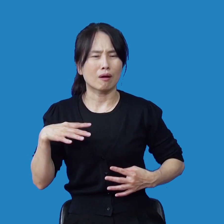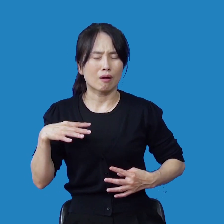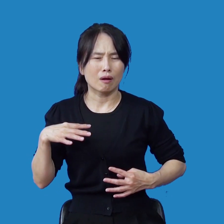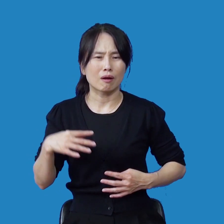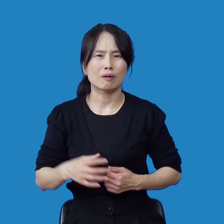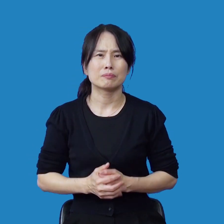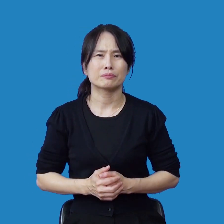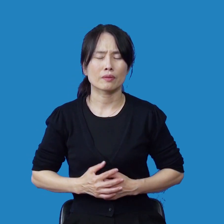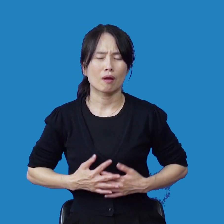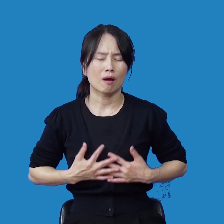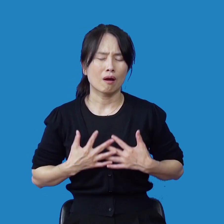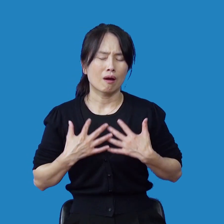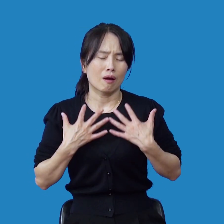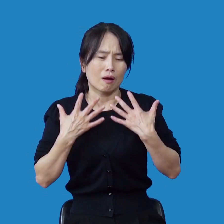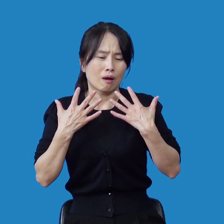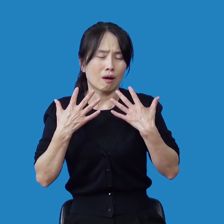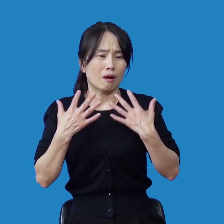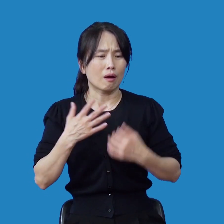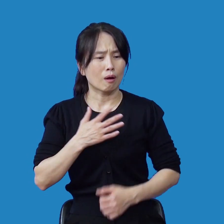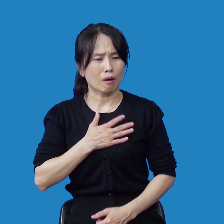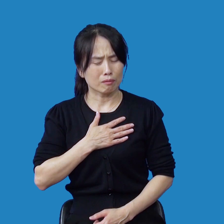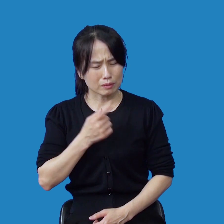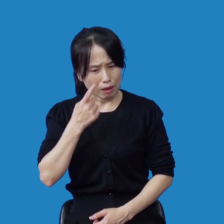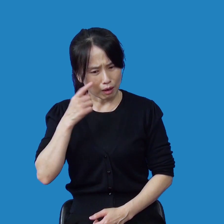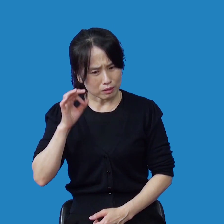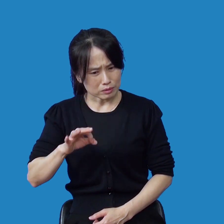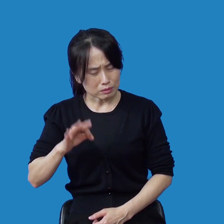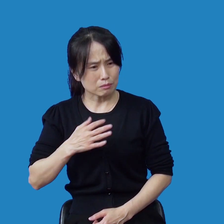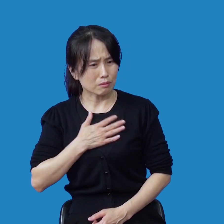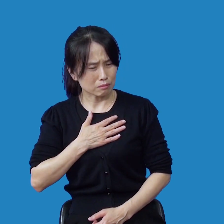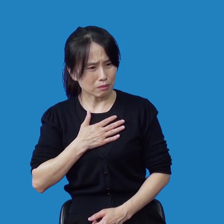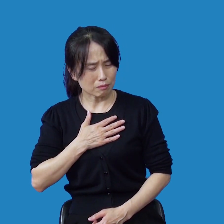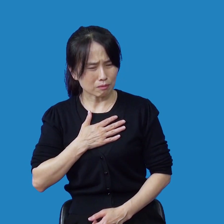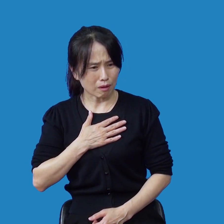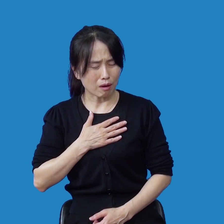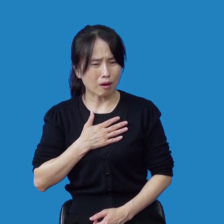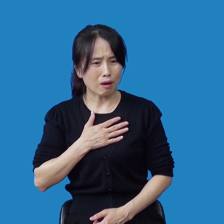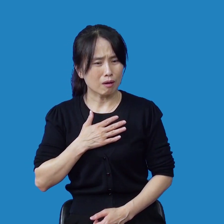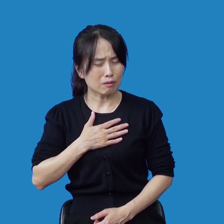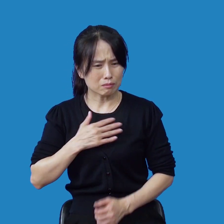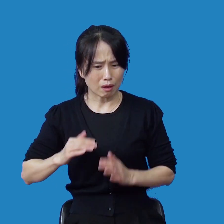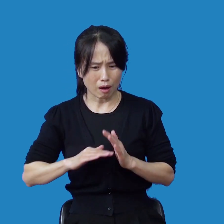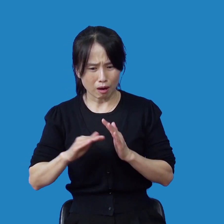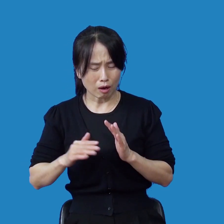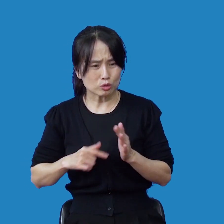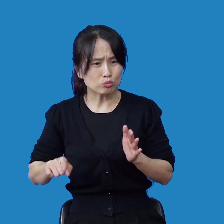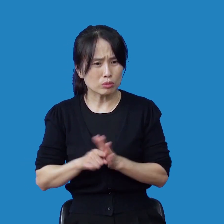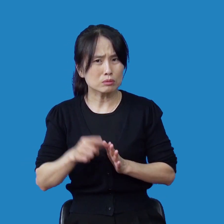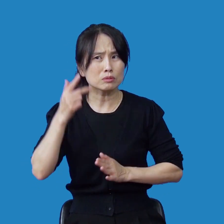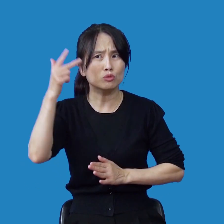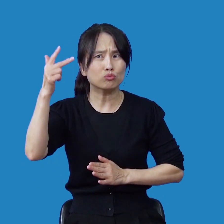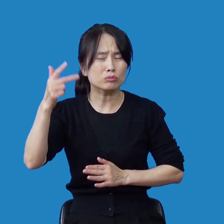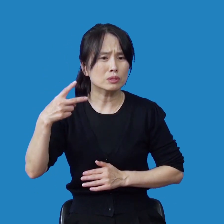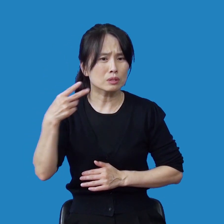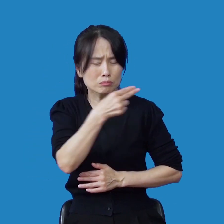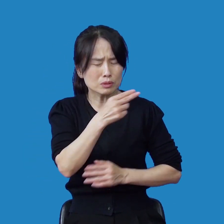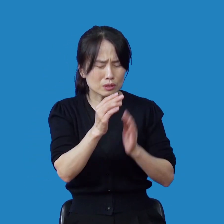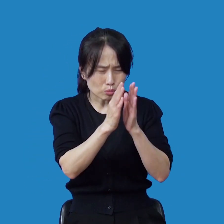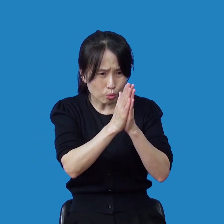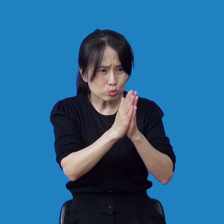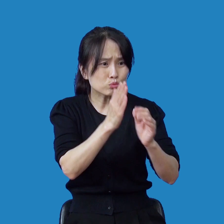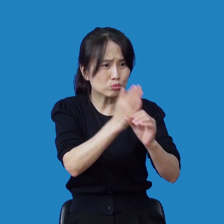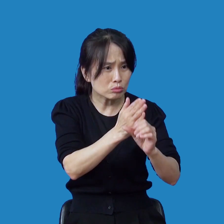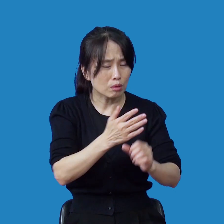그러면서, 아니 내가 뭐라고, 리더가 우리 가정을 위해서 일주일이나 금식 기도한단 말인가?